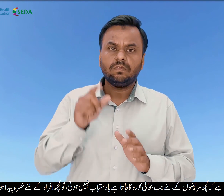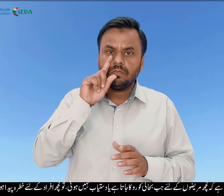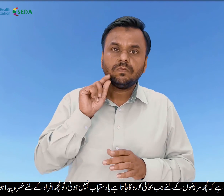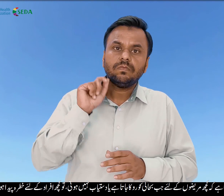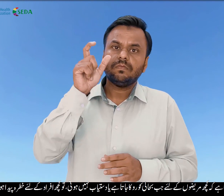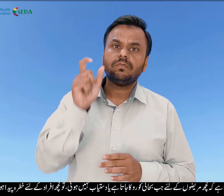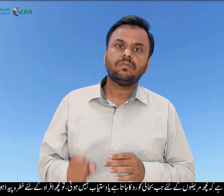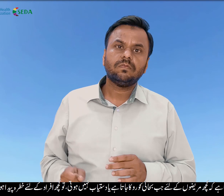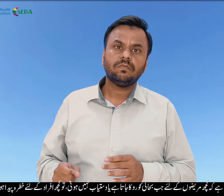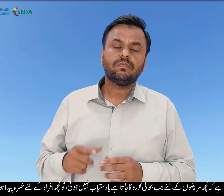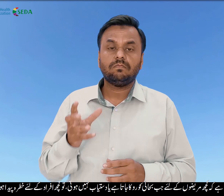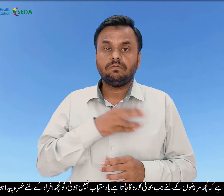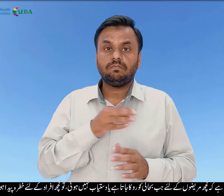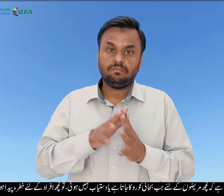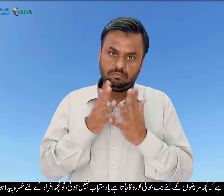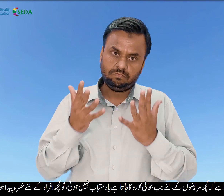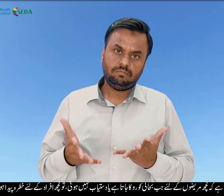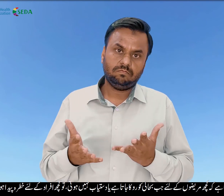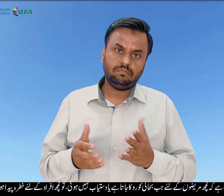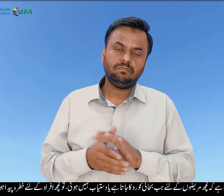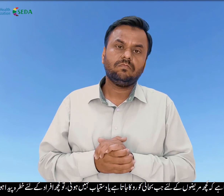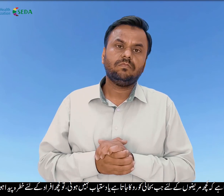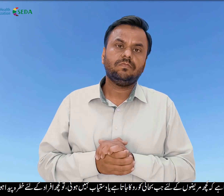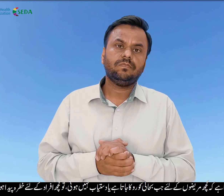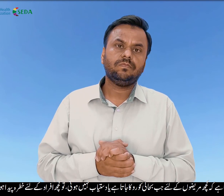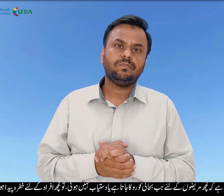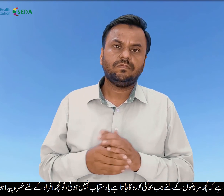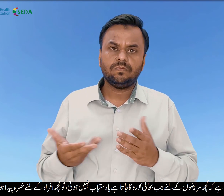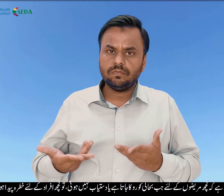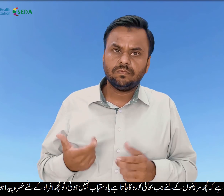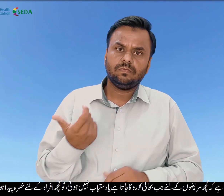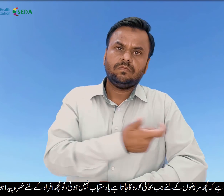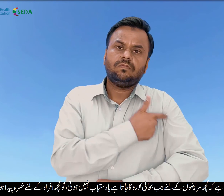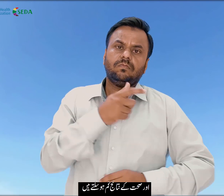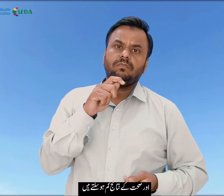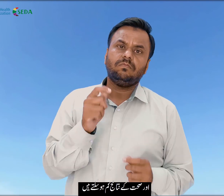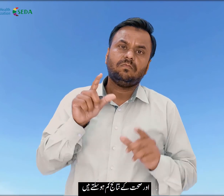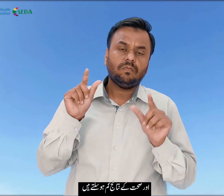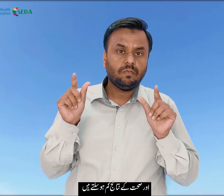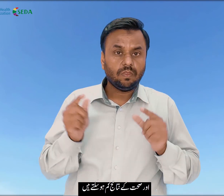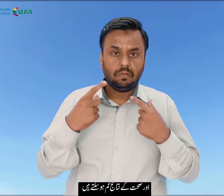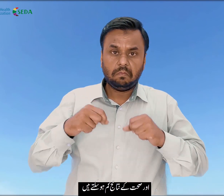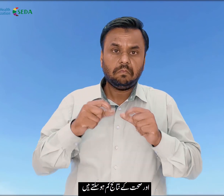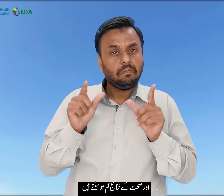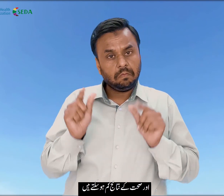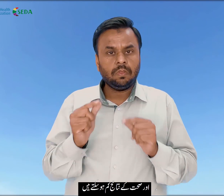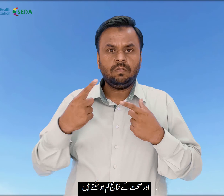تو کچھ افراد کے لیے خطرہ پیدا ہو سکتا ہے اور صحت کے نتائج کم ہو سکتے ہیں۔